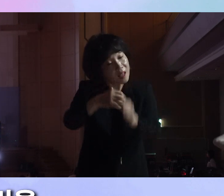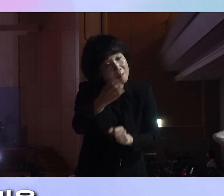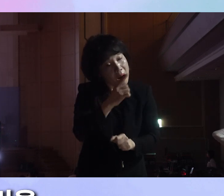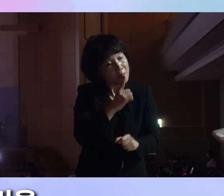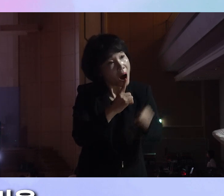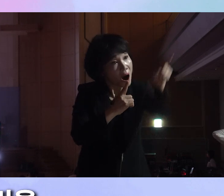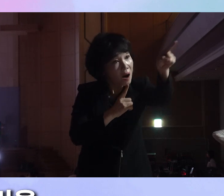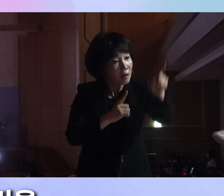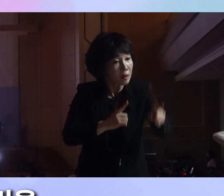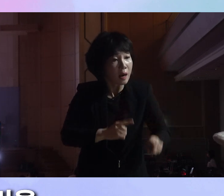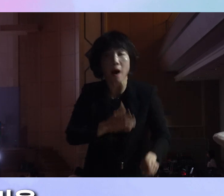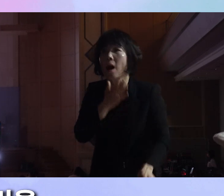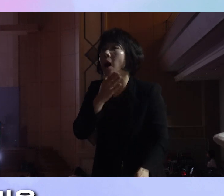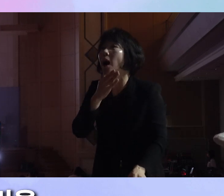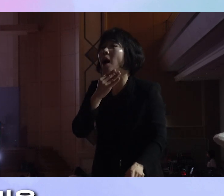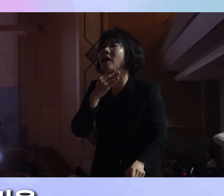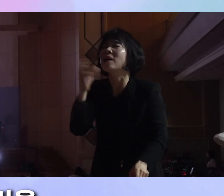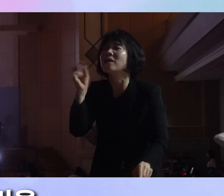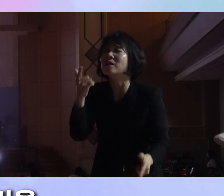그러니까 그날